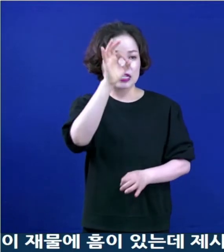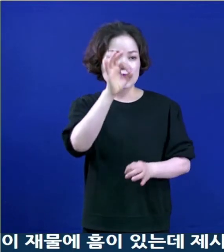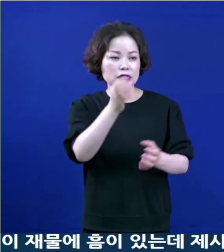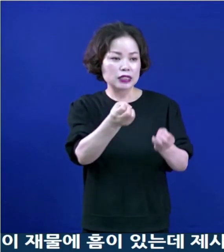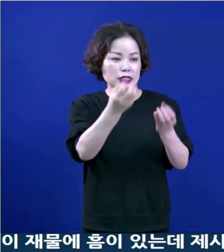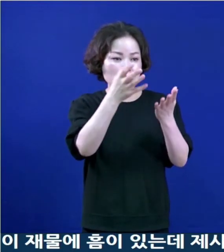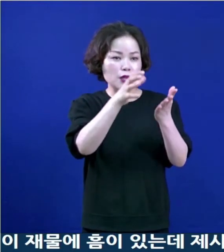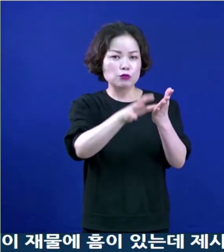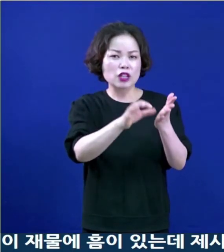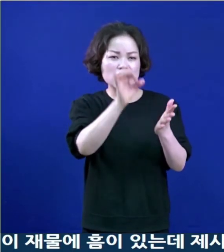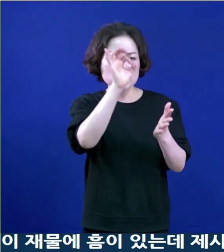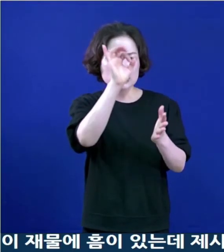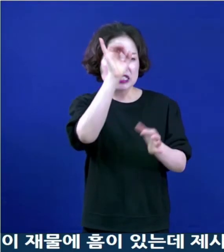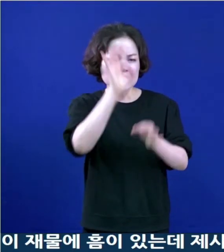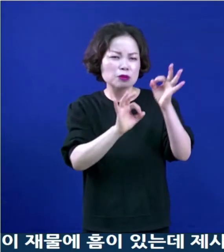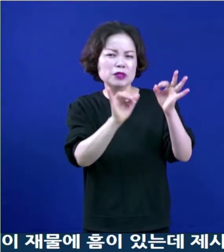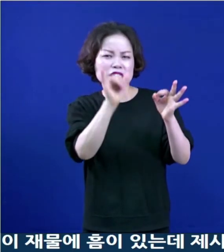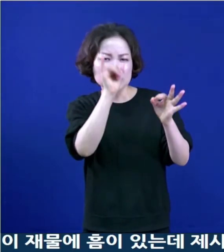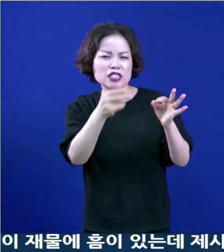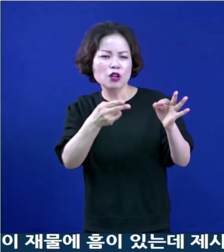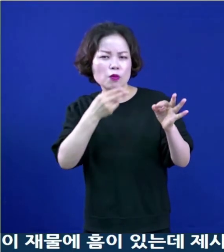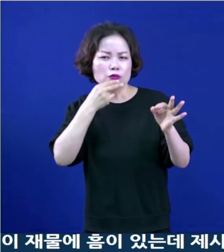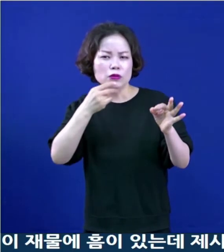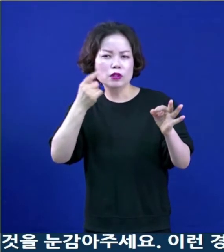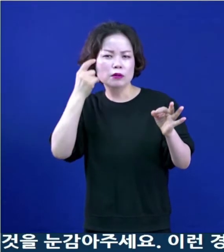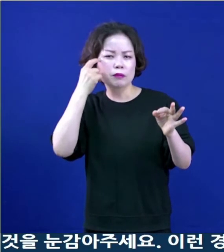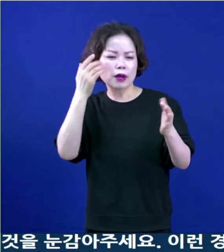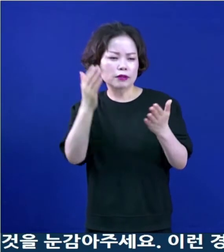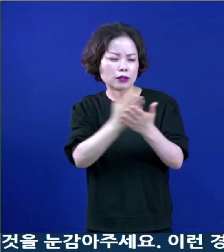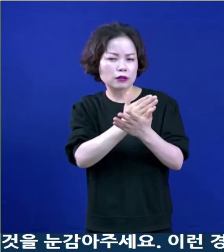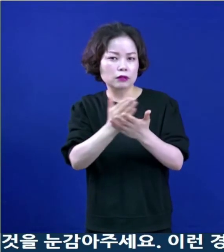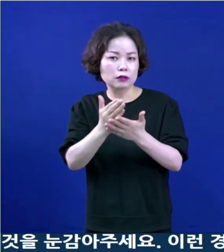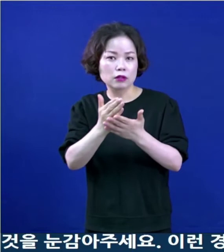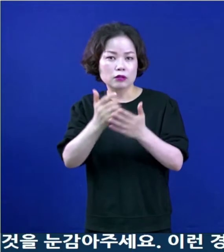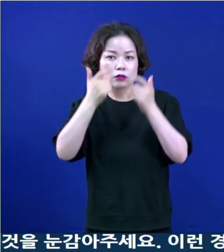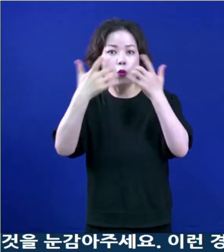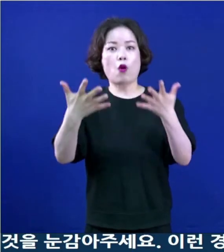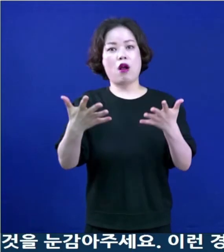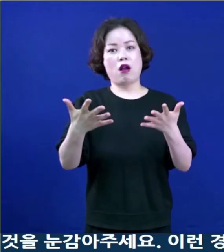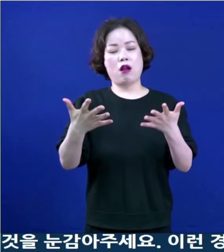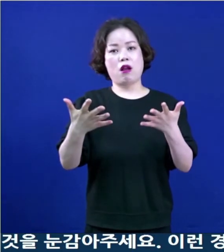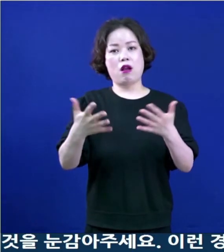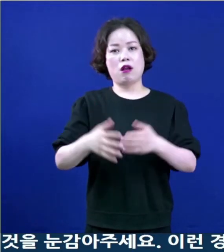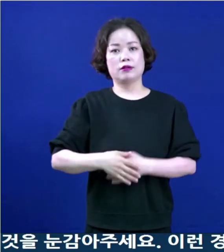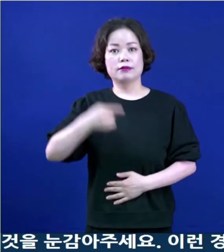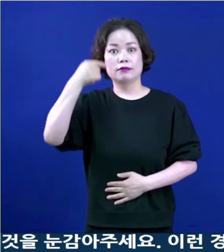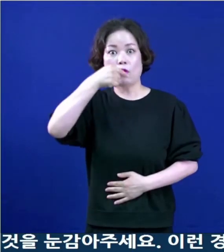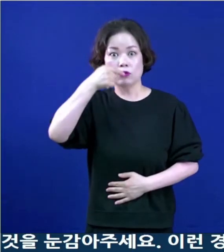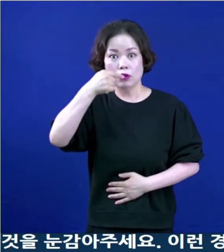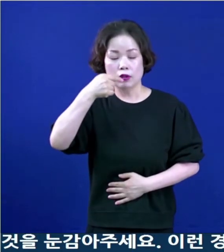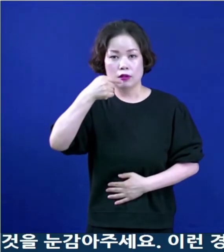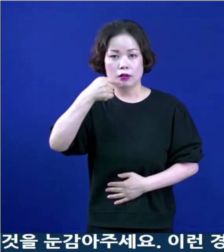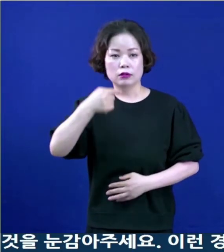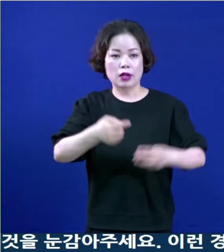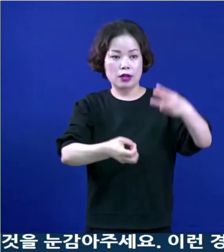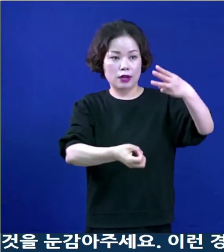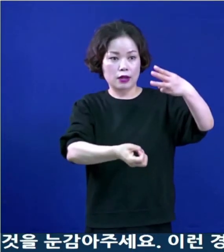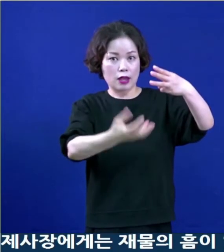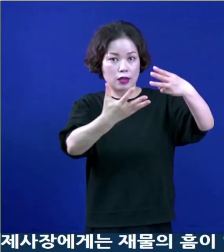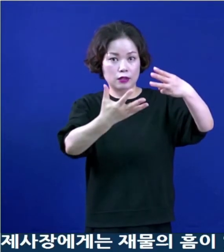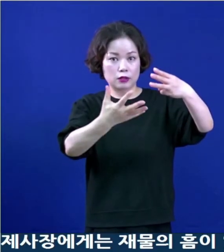없는가를 판단하는 일에 있어서는 조금의 양보도 없었습니다. 또 한 번 레위기를 복습해